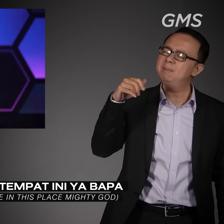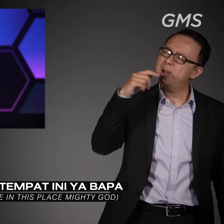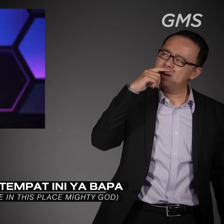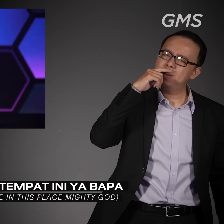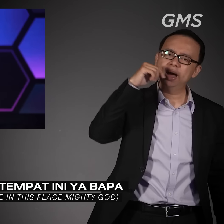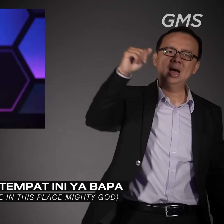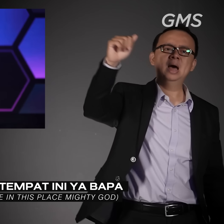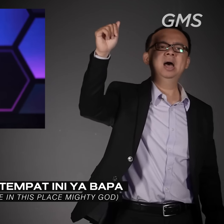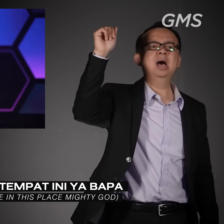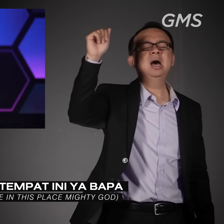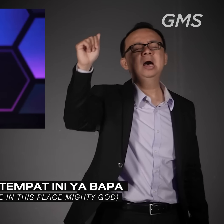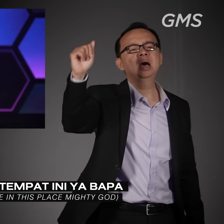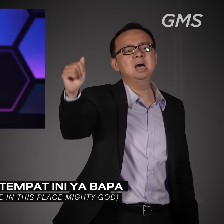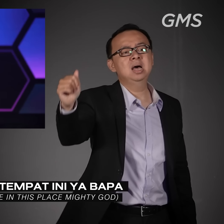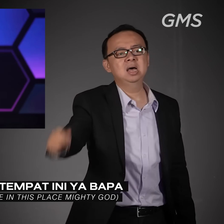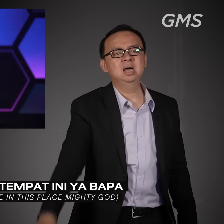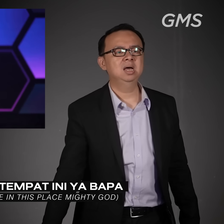Bapa.